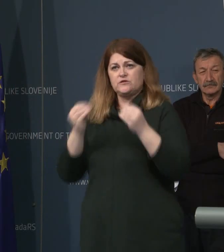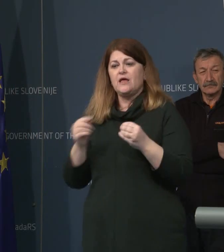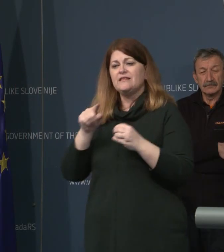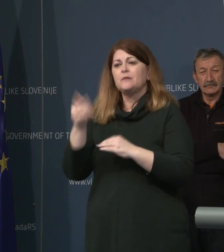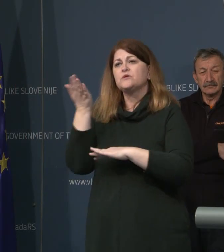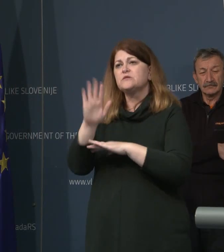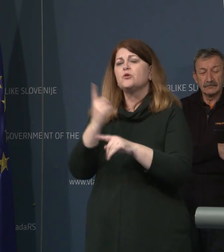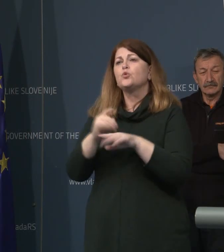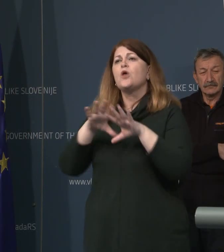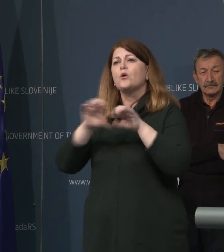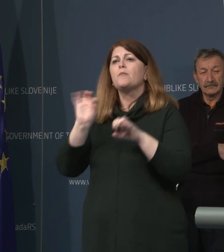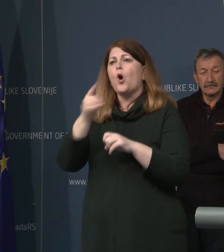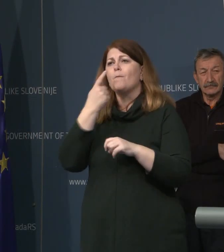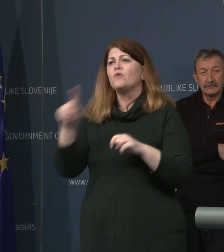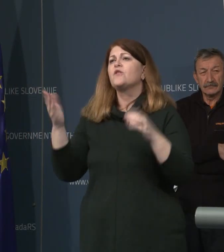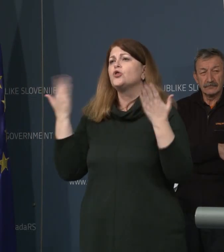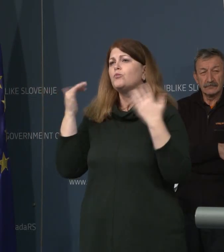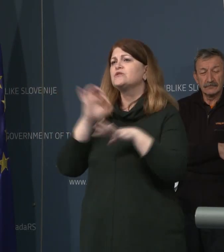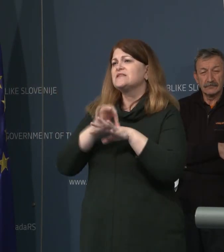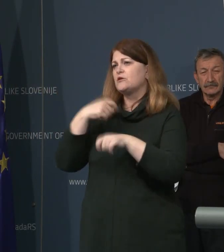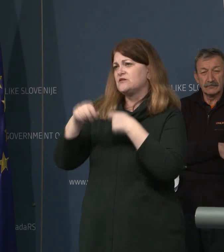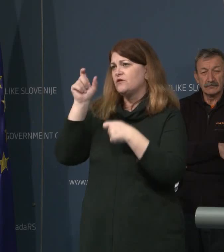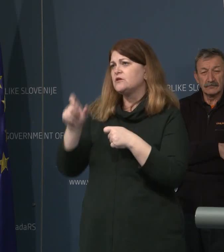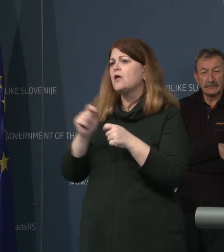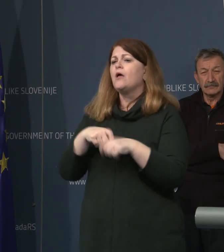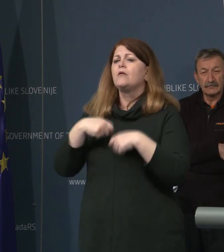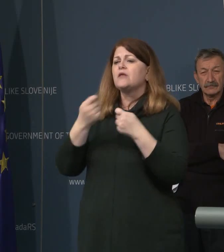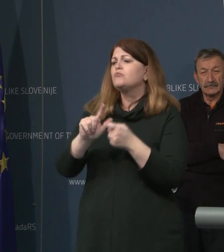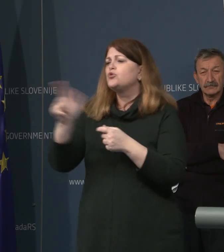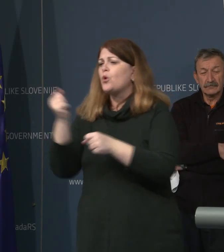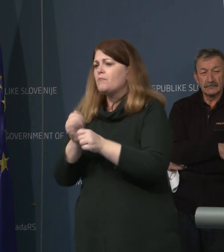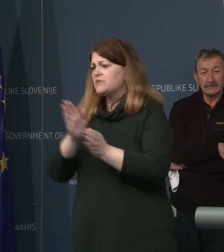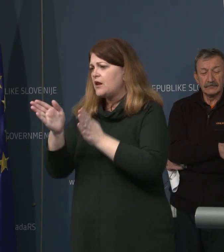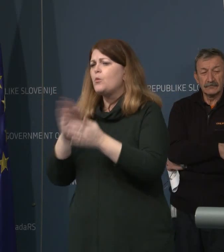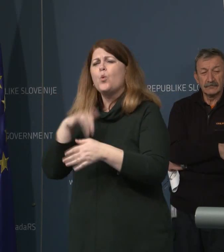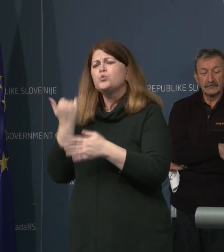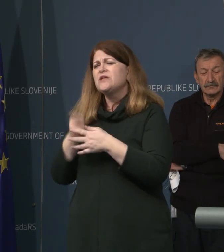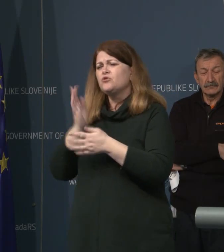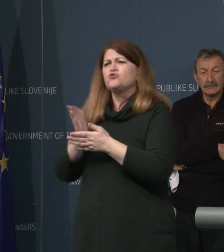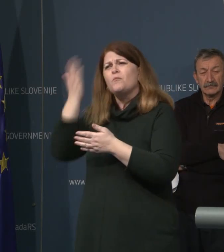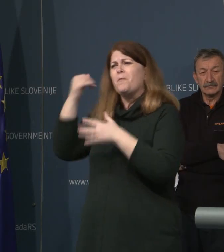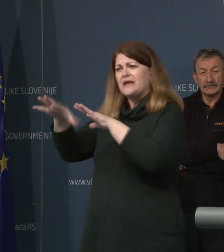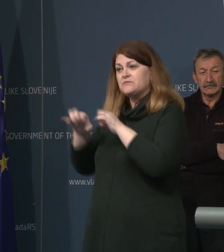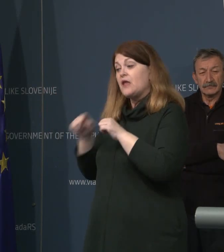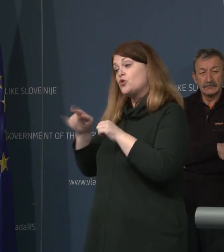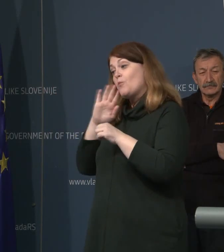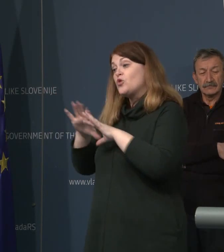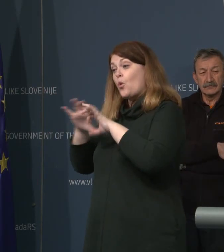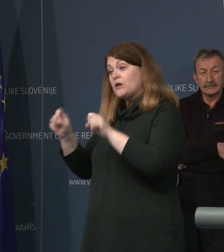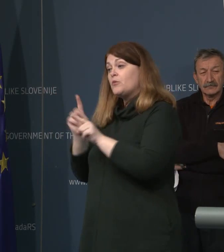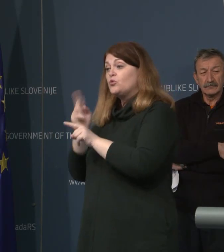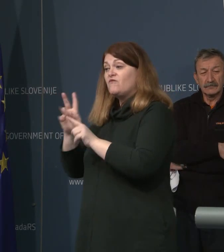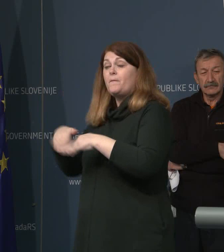so namenjeni tudi ukrepi v prepovedi dopusta zdravstvenih delavcev, prerasporejanjem vsega tega, kar smo že sprejeli in takšni bodo verjetno ukrepi